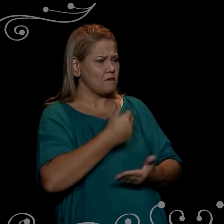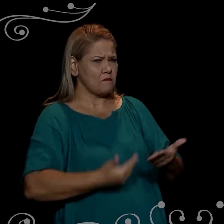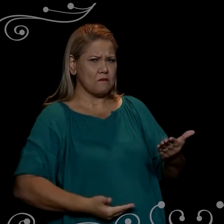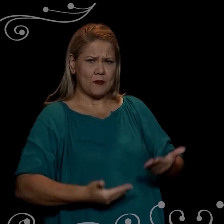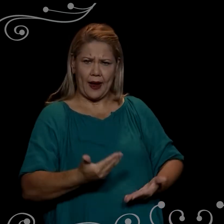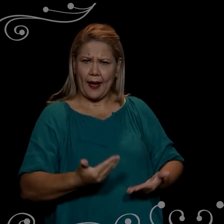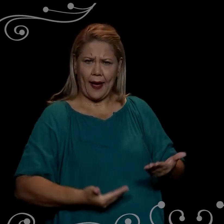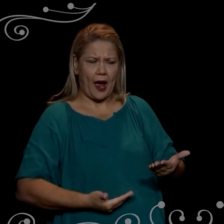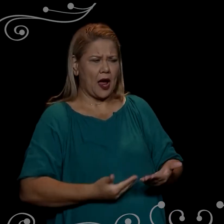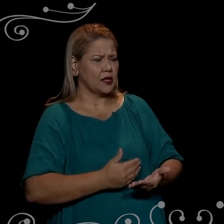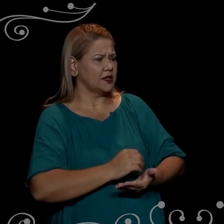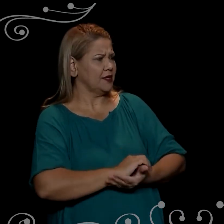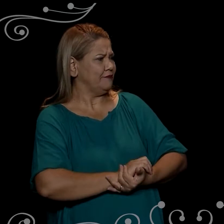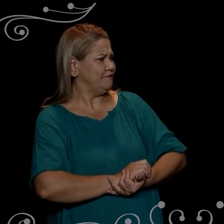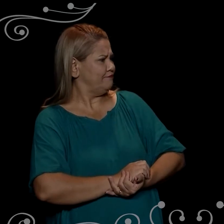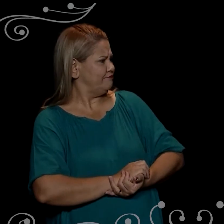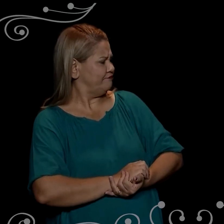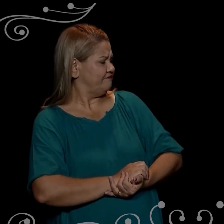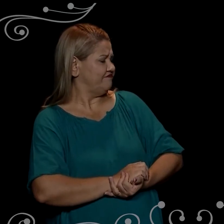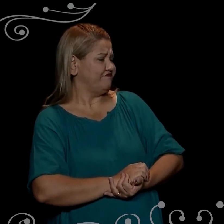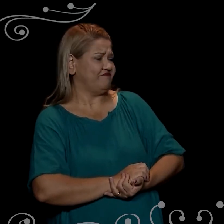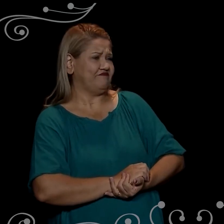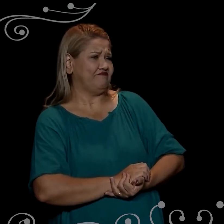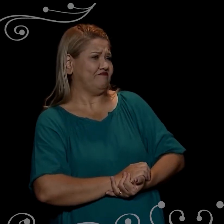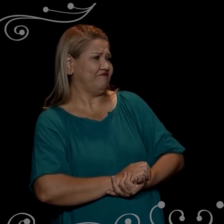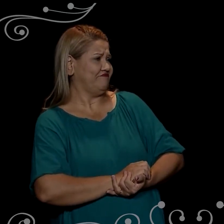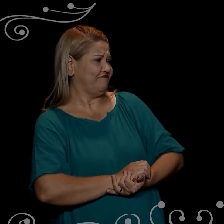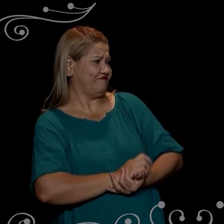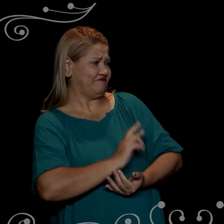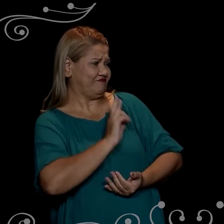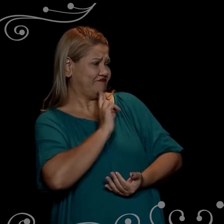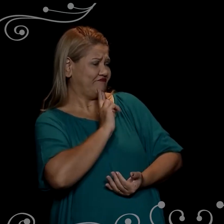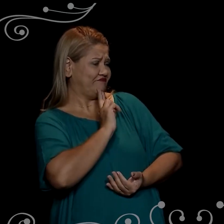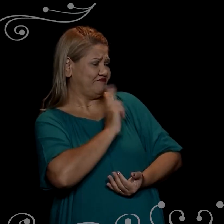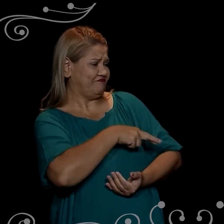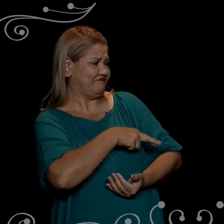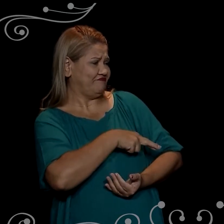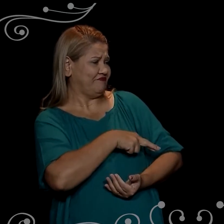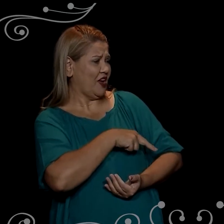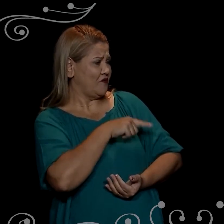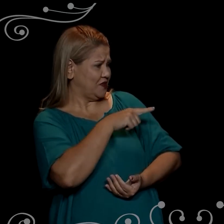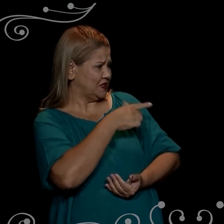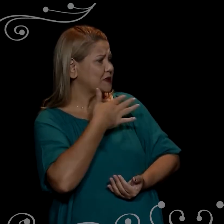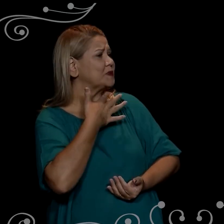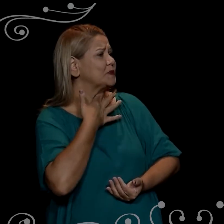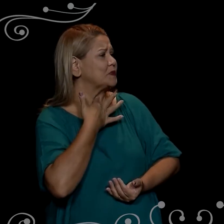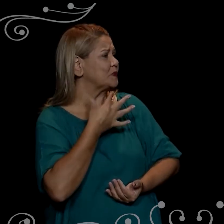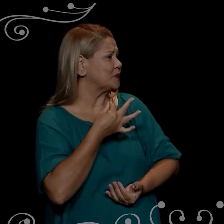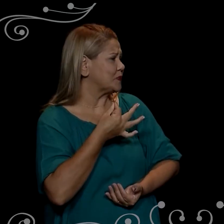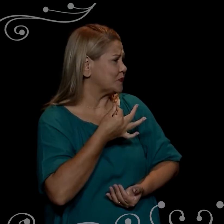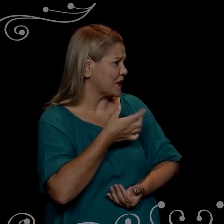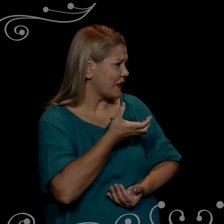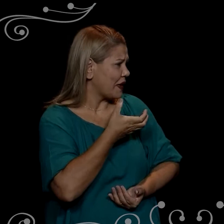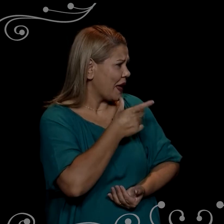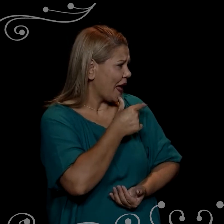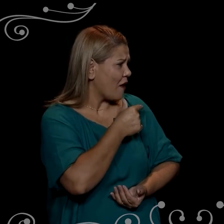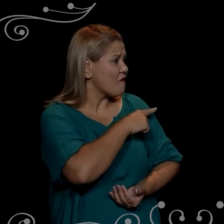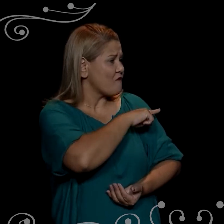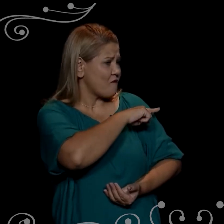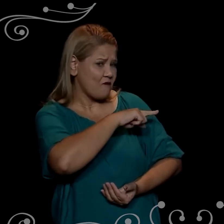atitude inesperada, respondeu: "Está com sede? Pois vá pegar você